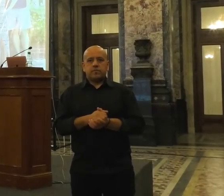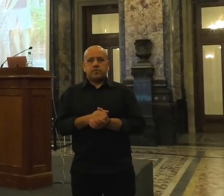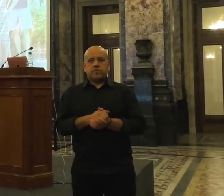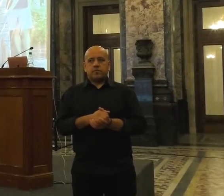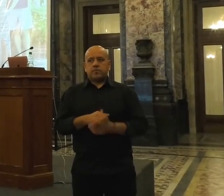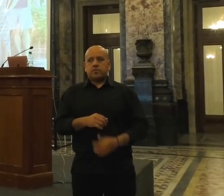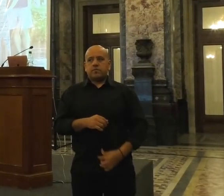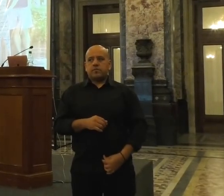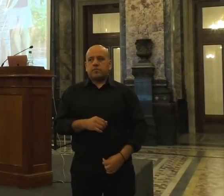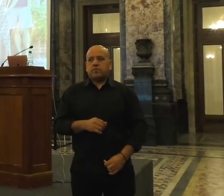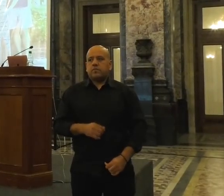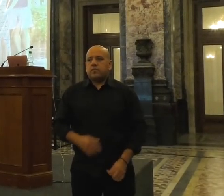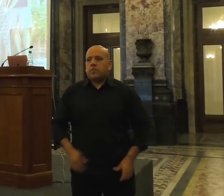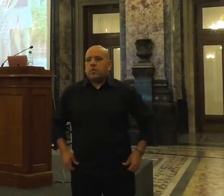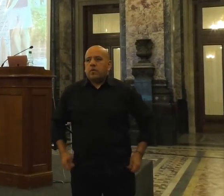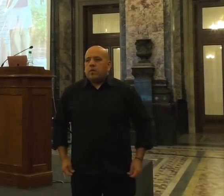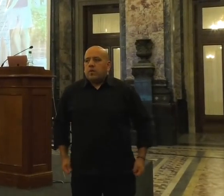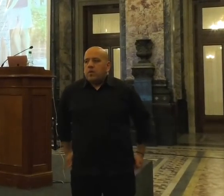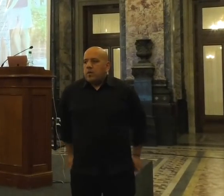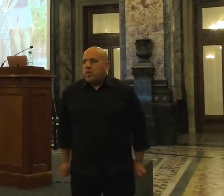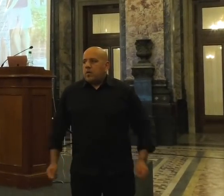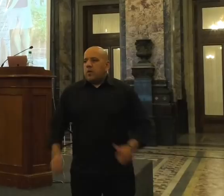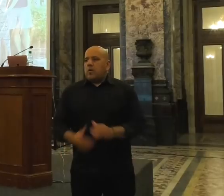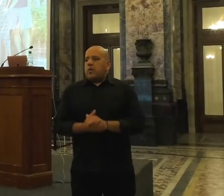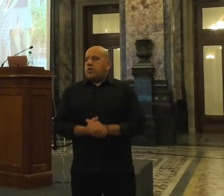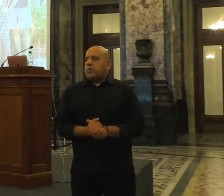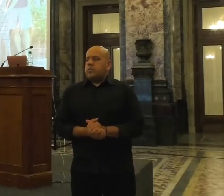¿Hay otra pregunta o comentario? Aquí, Ale.